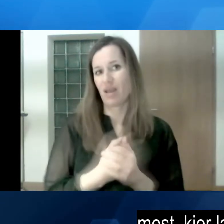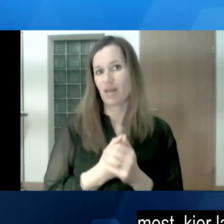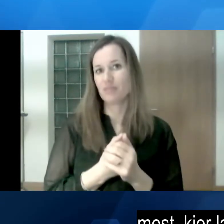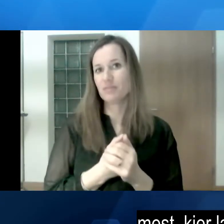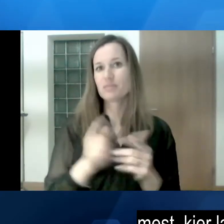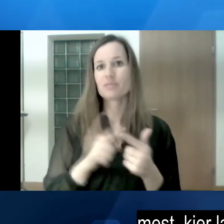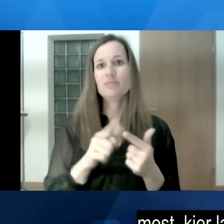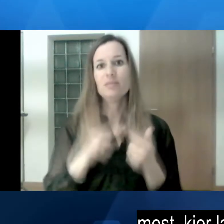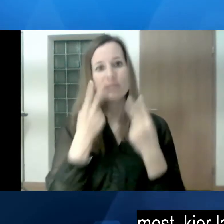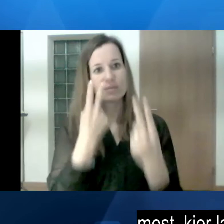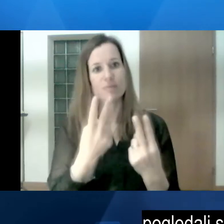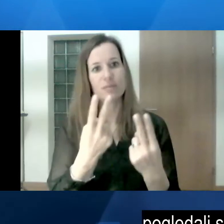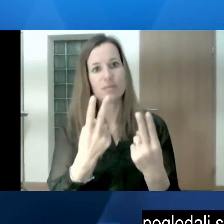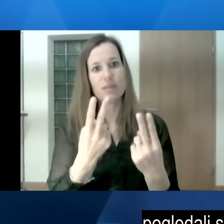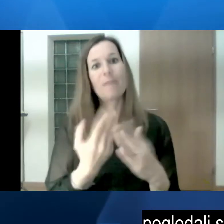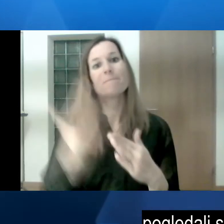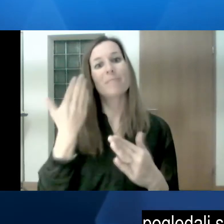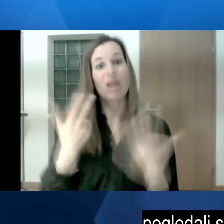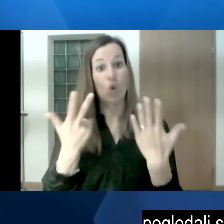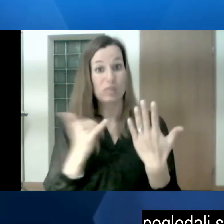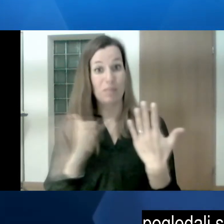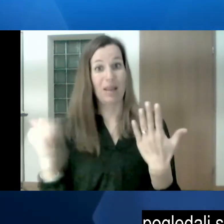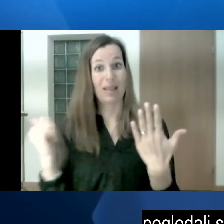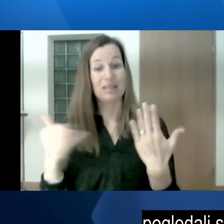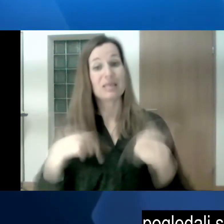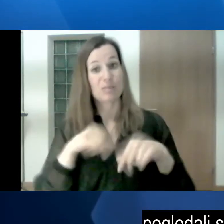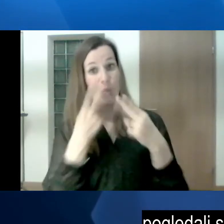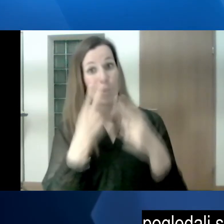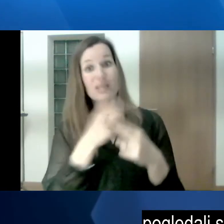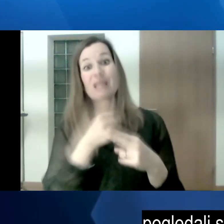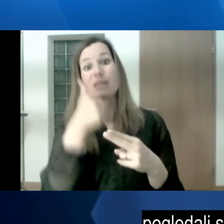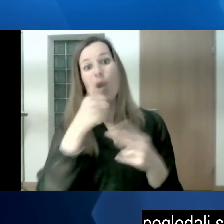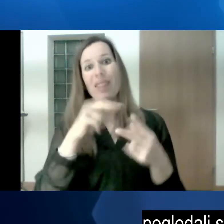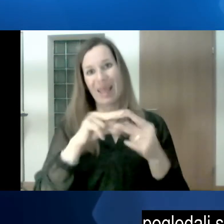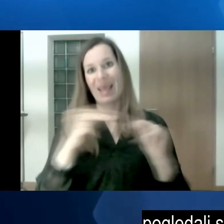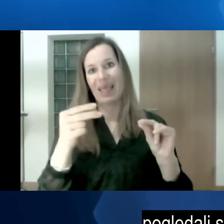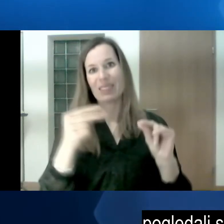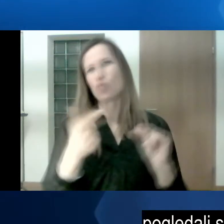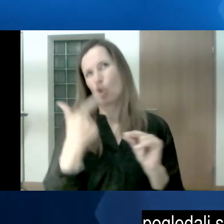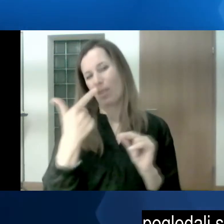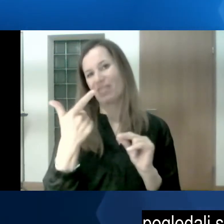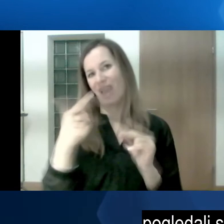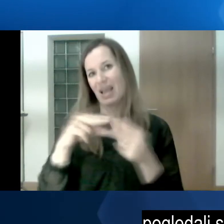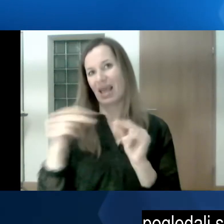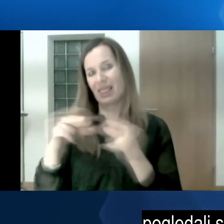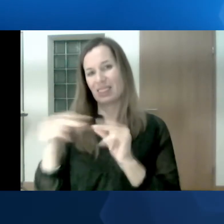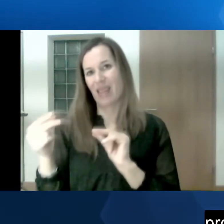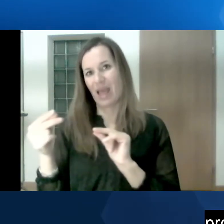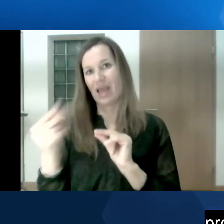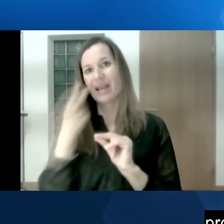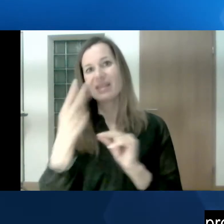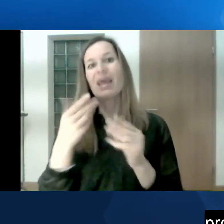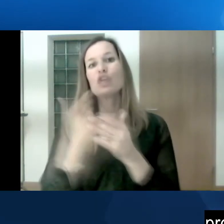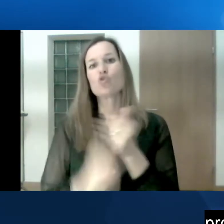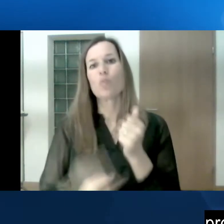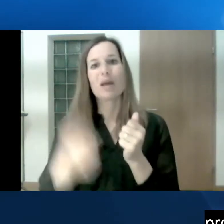pred 8 leti smo pogledali samo dva gena, glede izgube sluha,